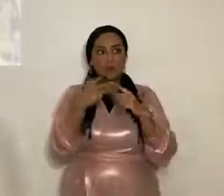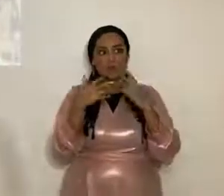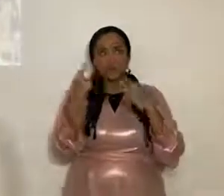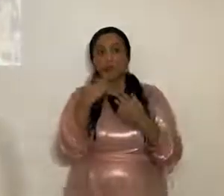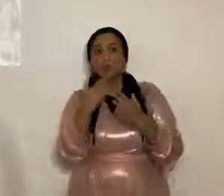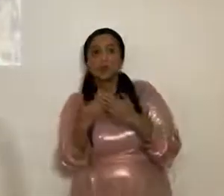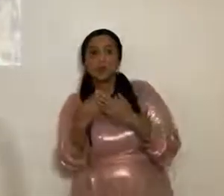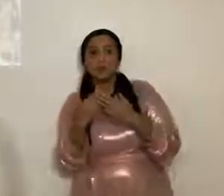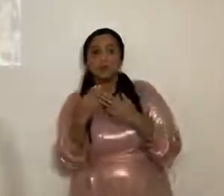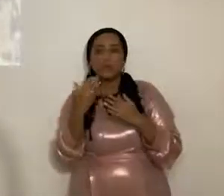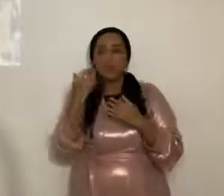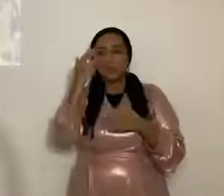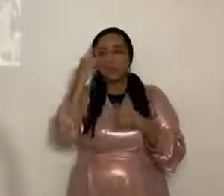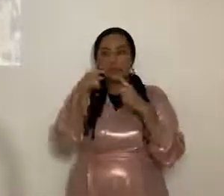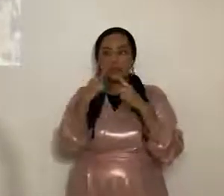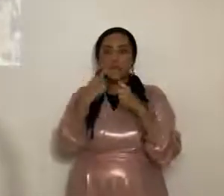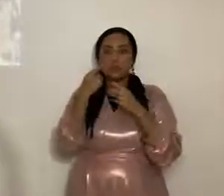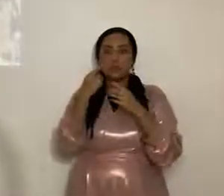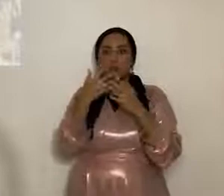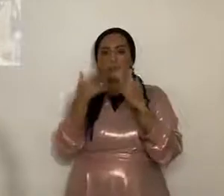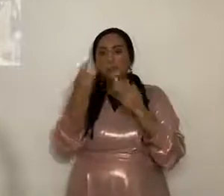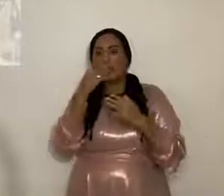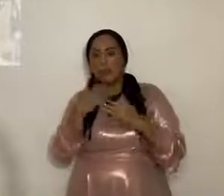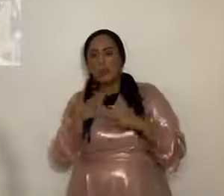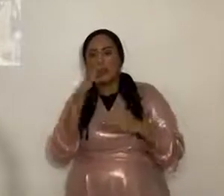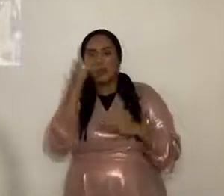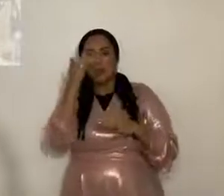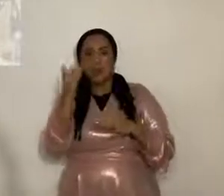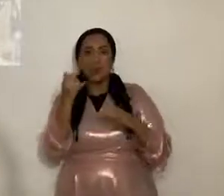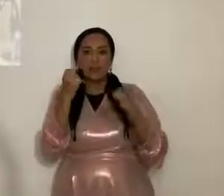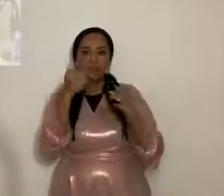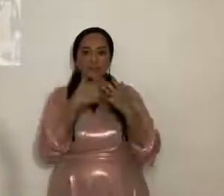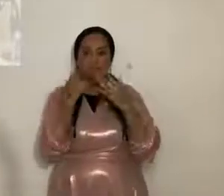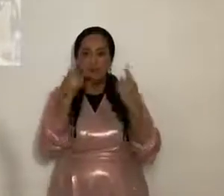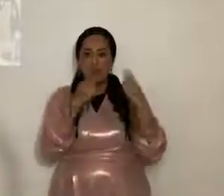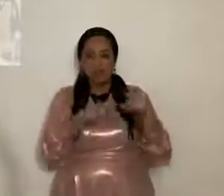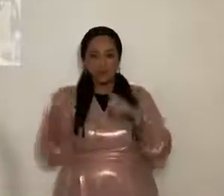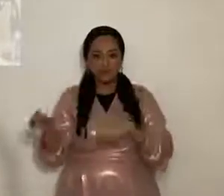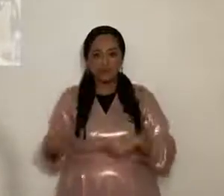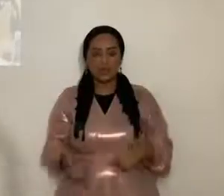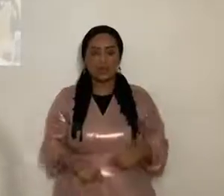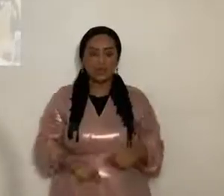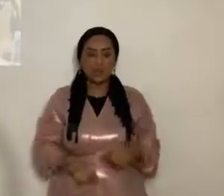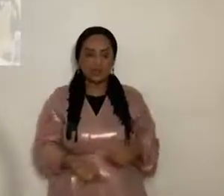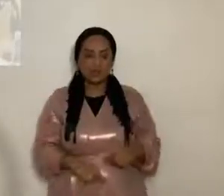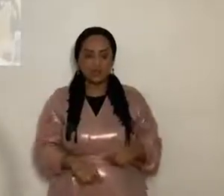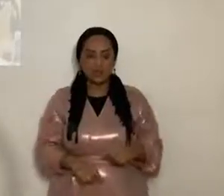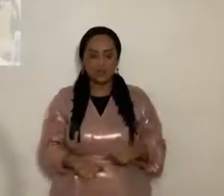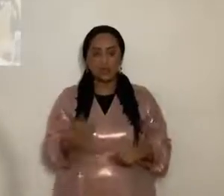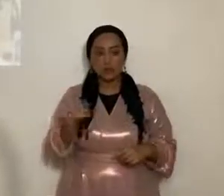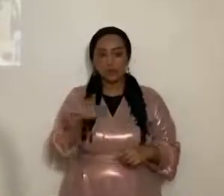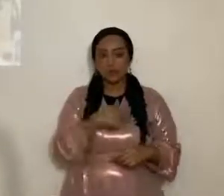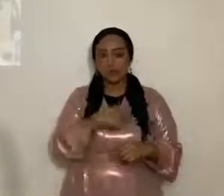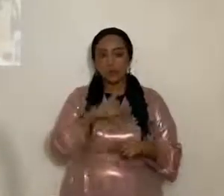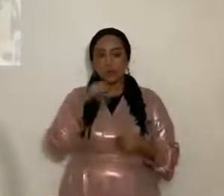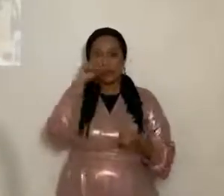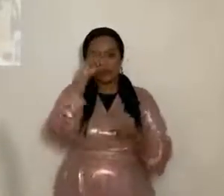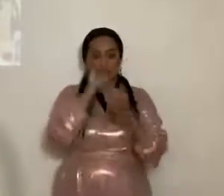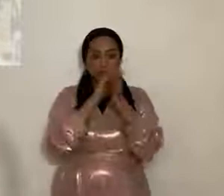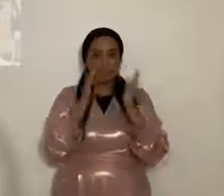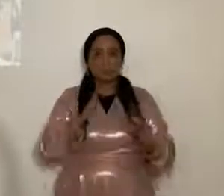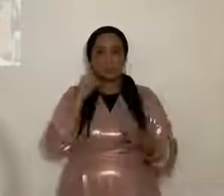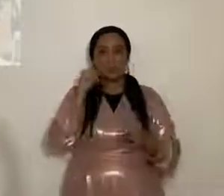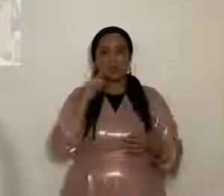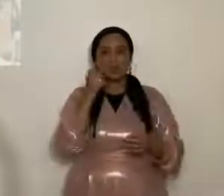malo, el porqué de algo o de una situación, ¿sí? Debemos que nosotros como creyentes